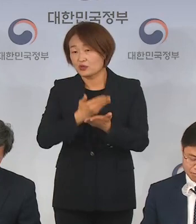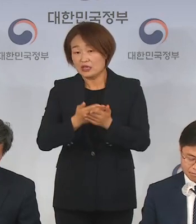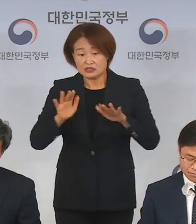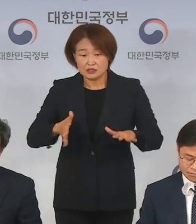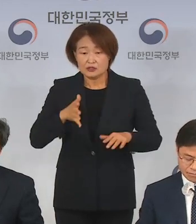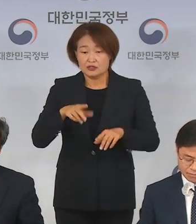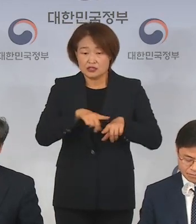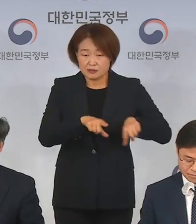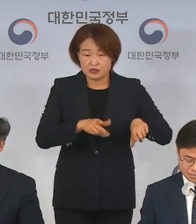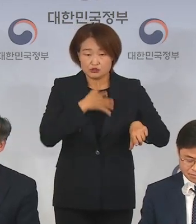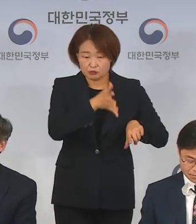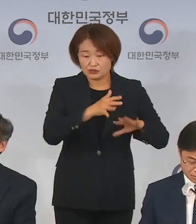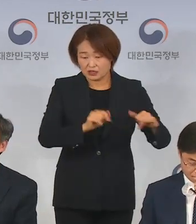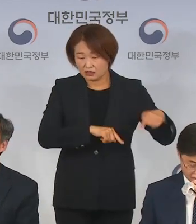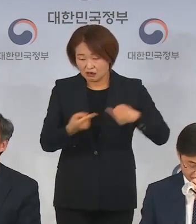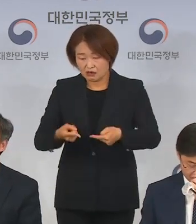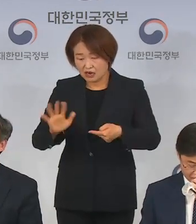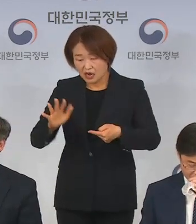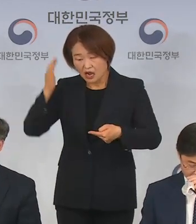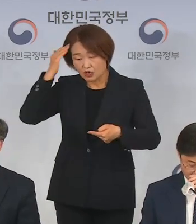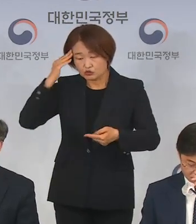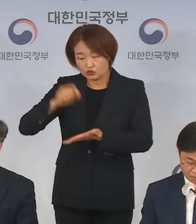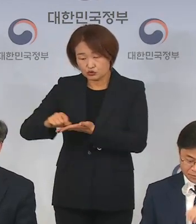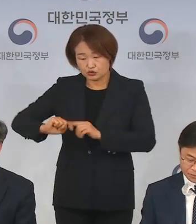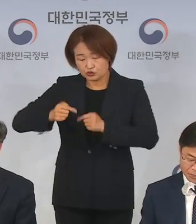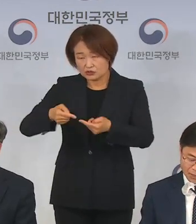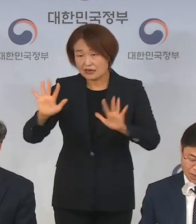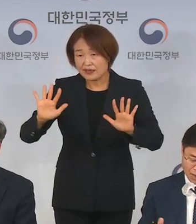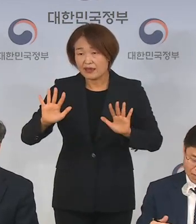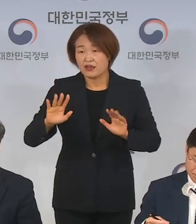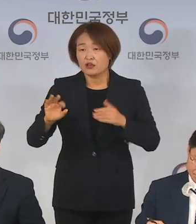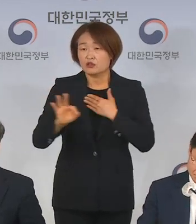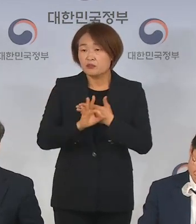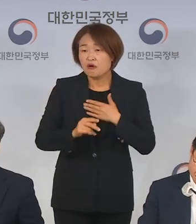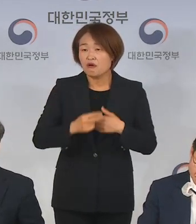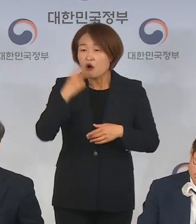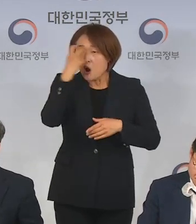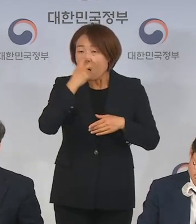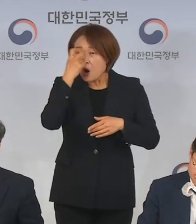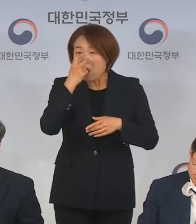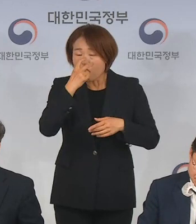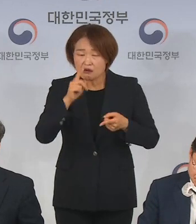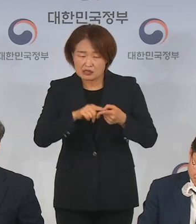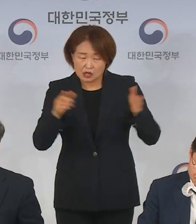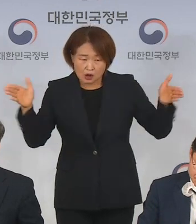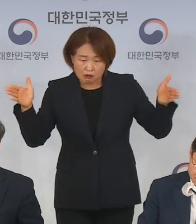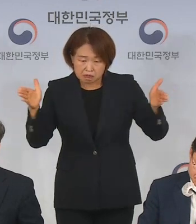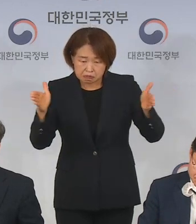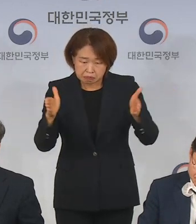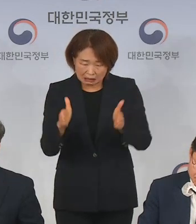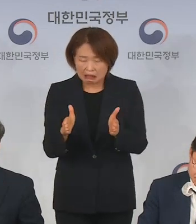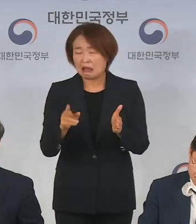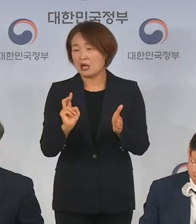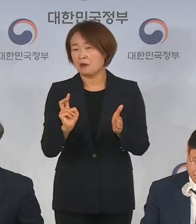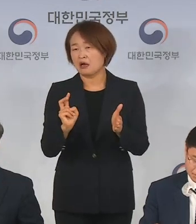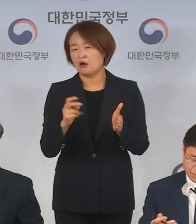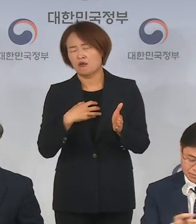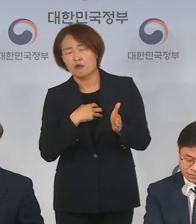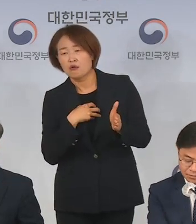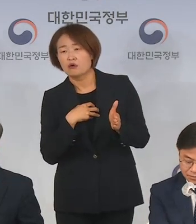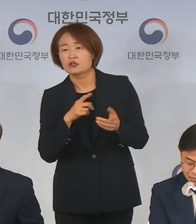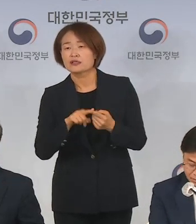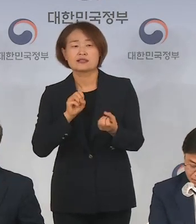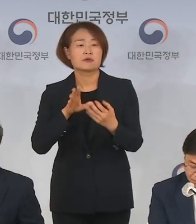상황에서 한국 언론도 가지 않는다면 검증의 폭이 좀 더 좁아지지 않을까 하는 의문이 드는데 이에 대한